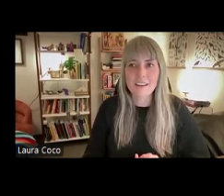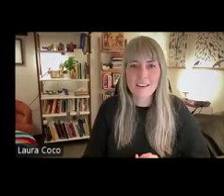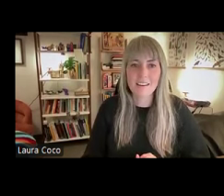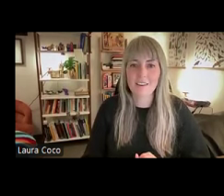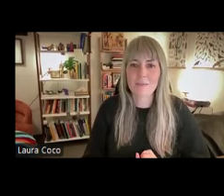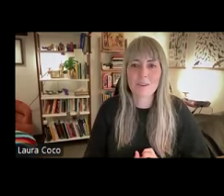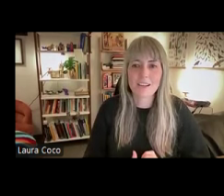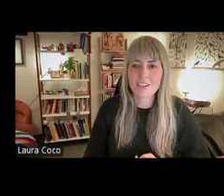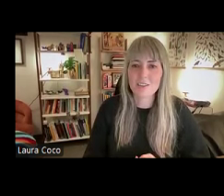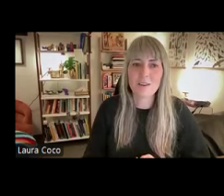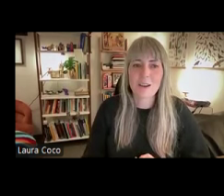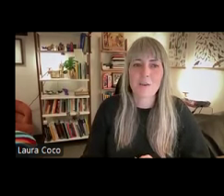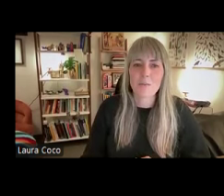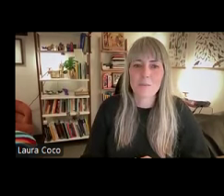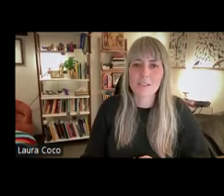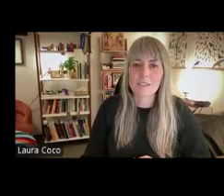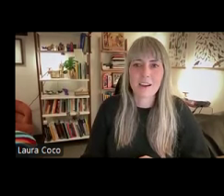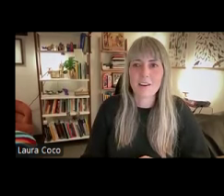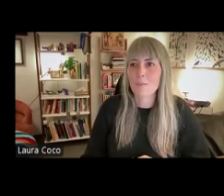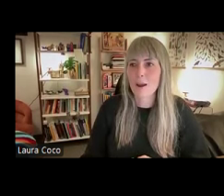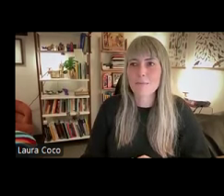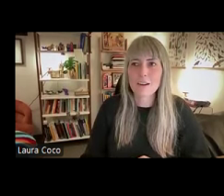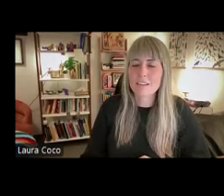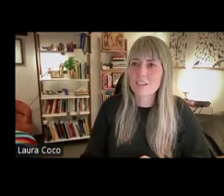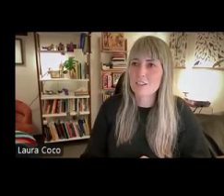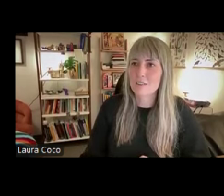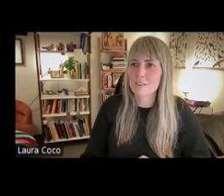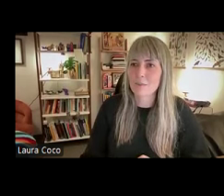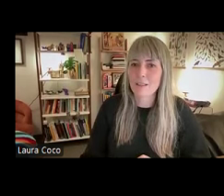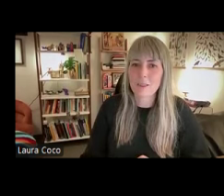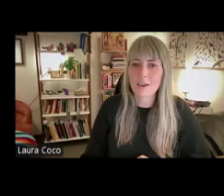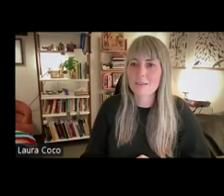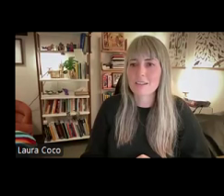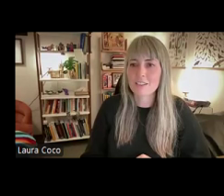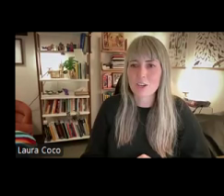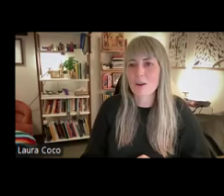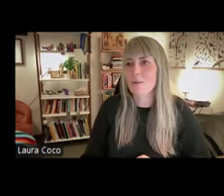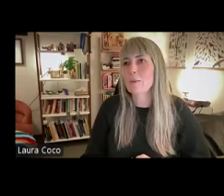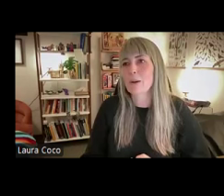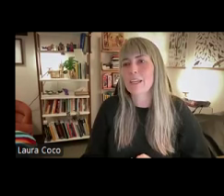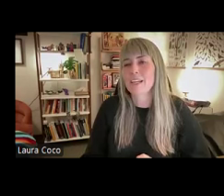porque esto es parte de un problema de la comunidad que identificamos.